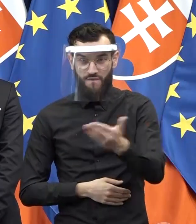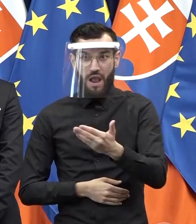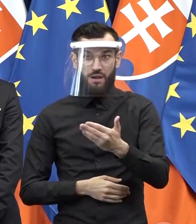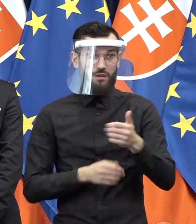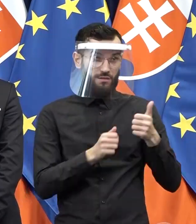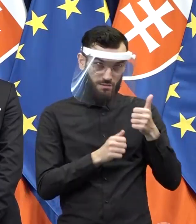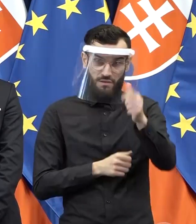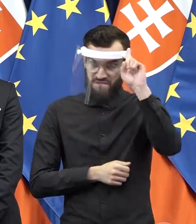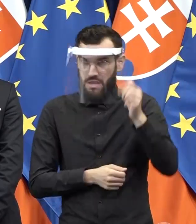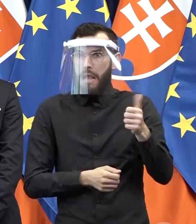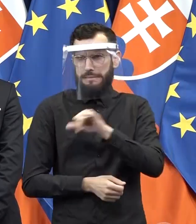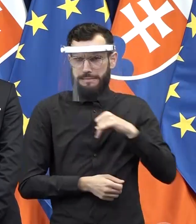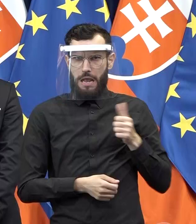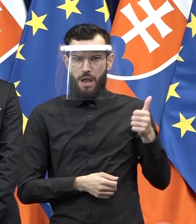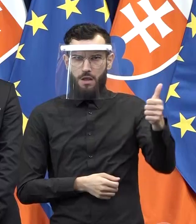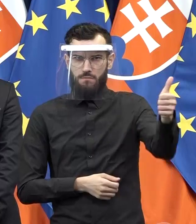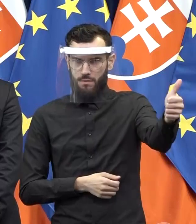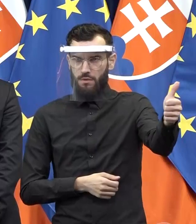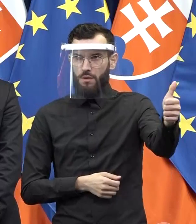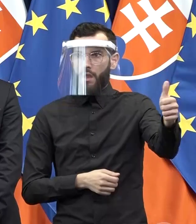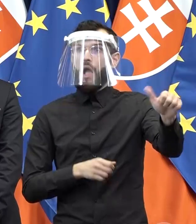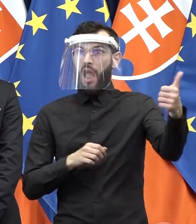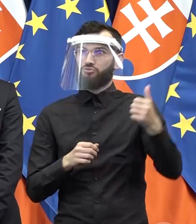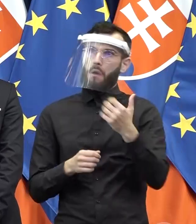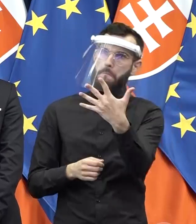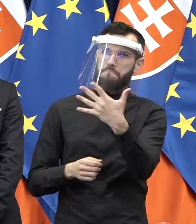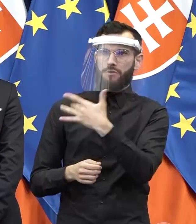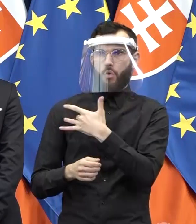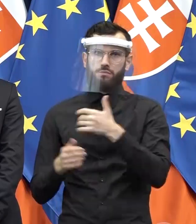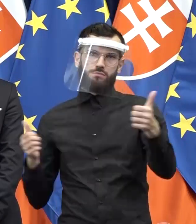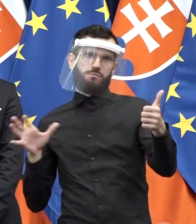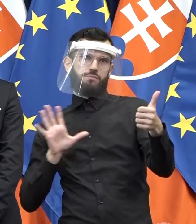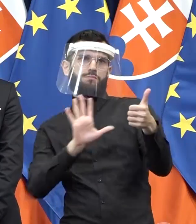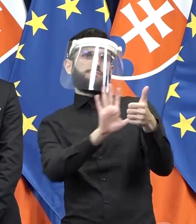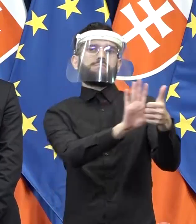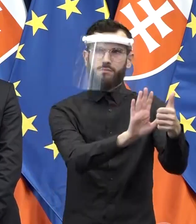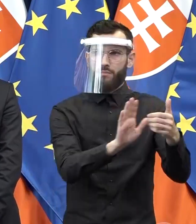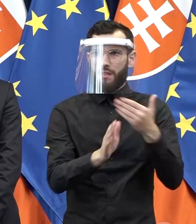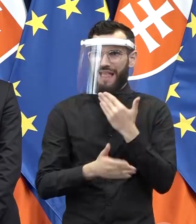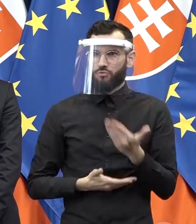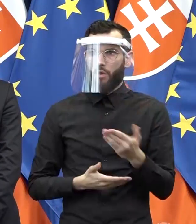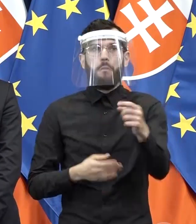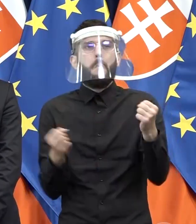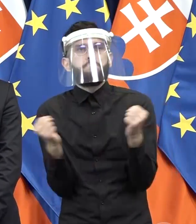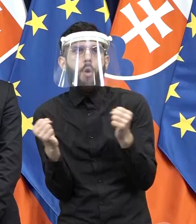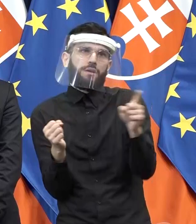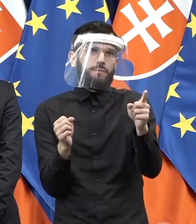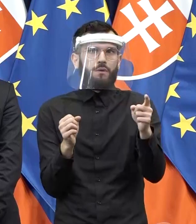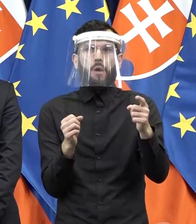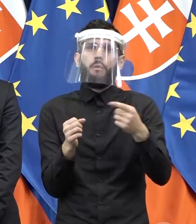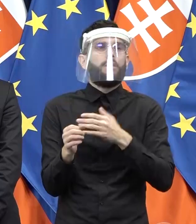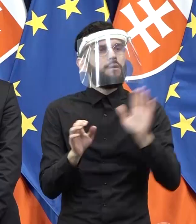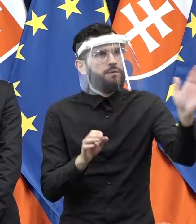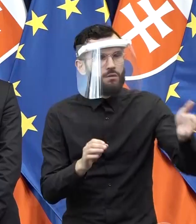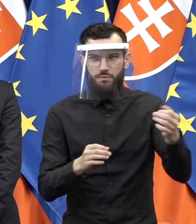išiel na vyšetrenie alebo dočakárne aj ďalší strapec ľudí alebo jeden, dvaja, traja, piaty, desiaty, ktorí sa o neho strachujú. Jednoducho